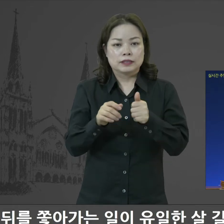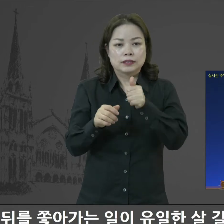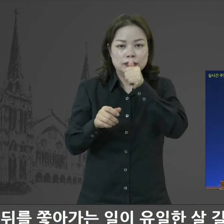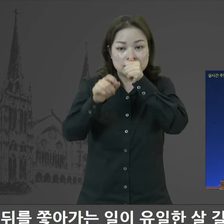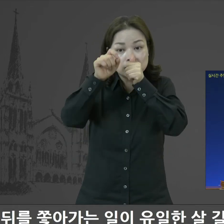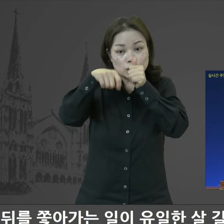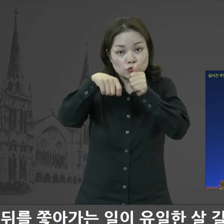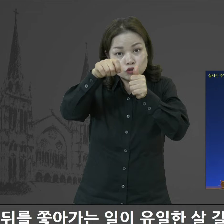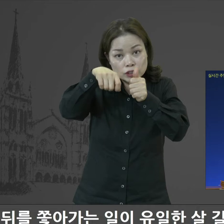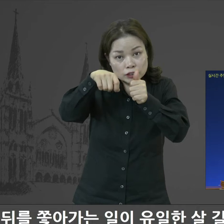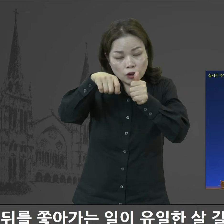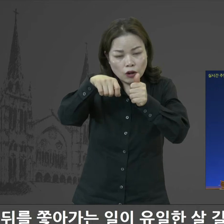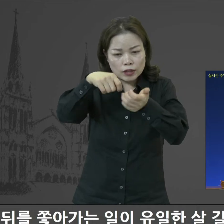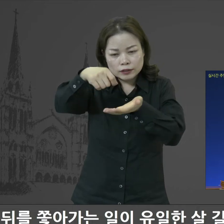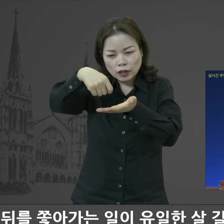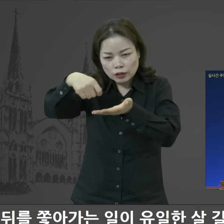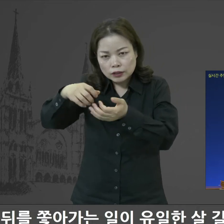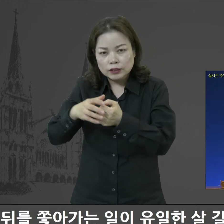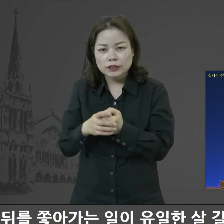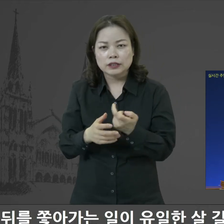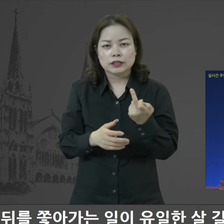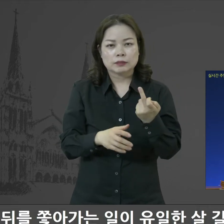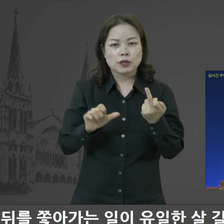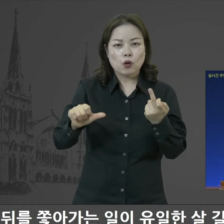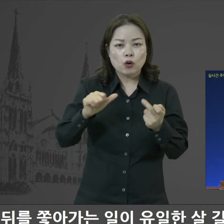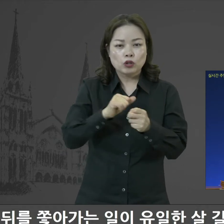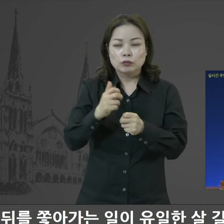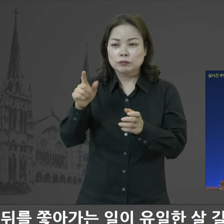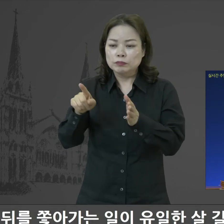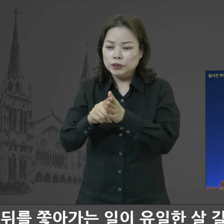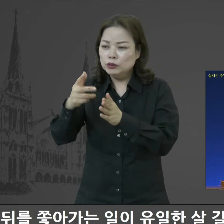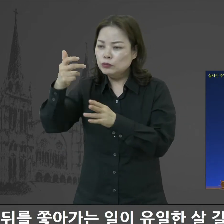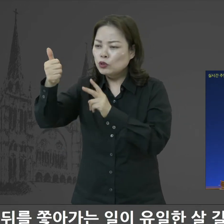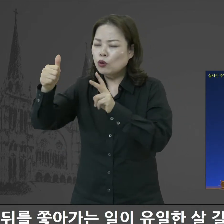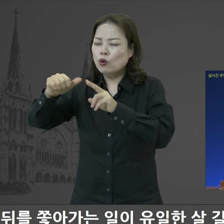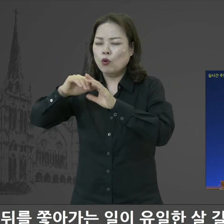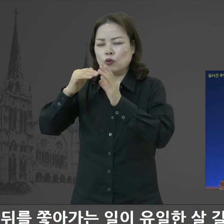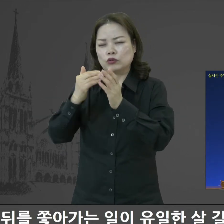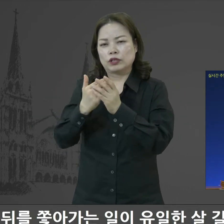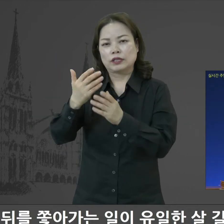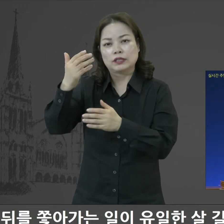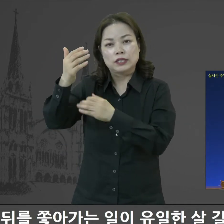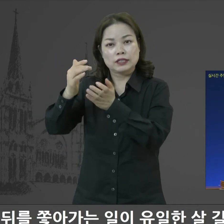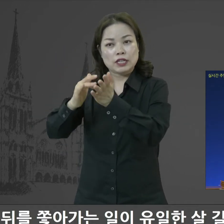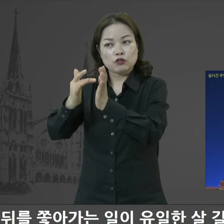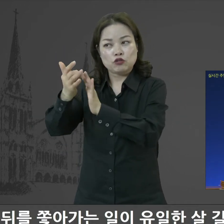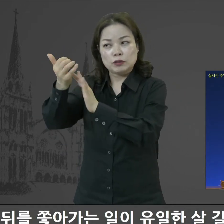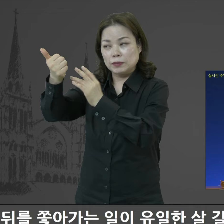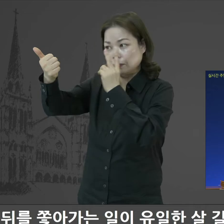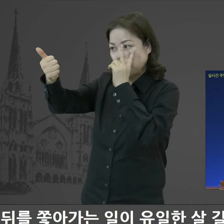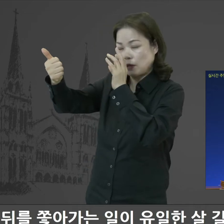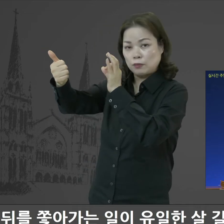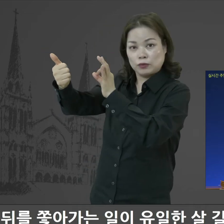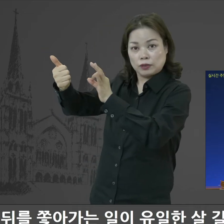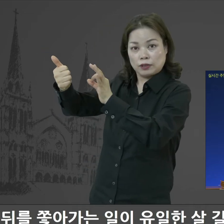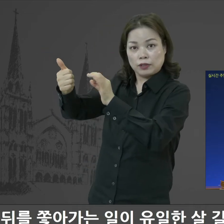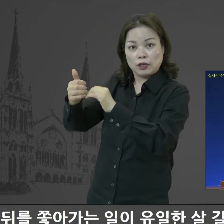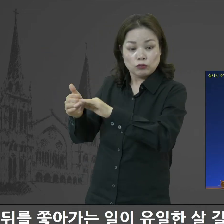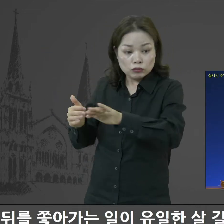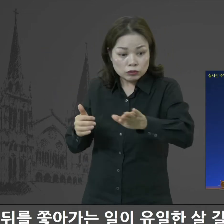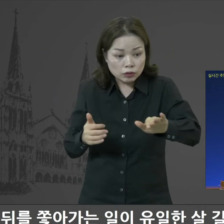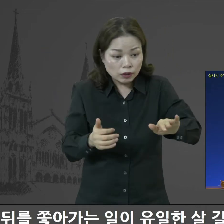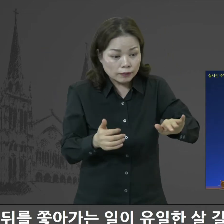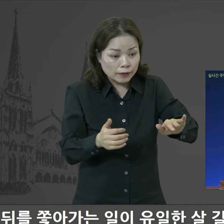저자는 12장 2절에서 우리에게 이렇게 말합니다. 믿음의 주요 온전케 하시는 이인 예수를 바라보라.